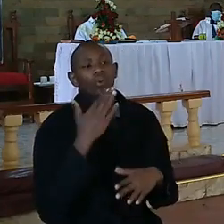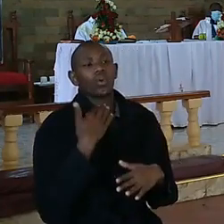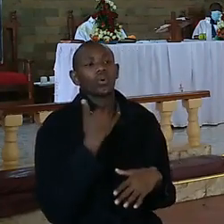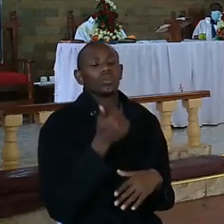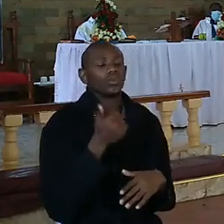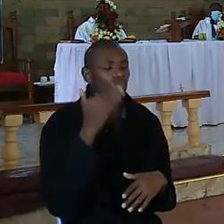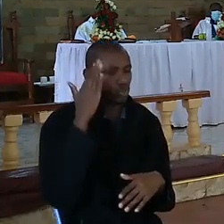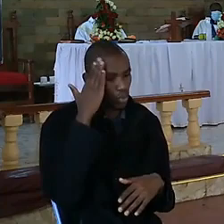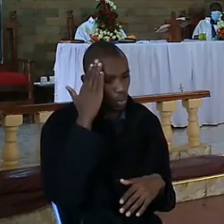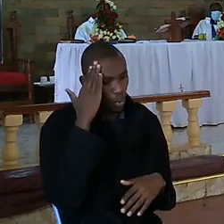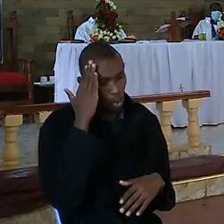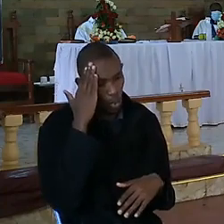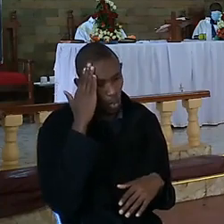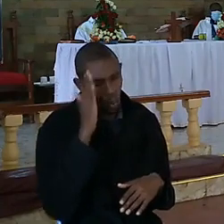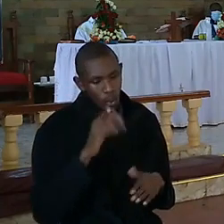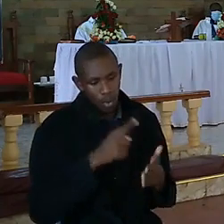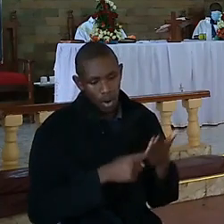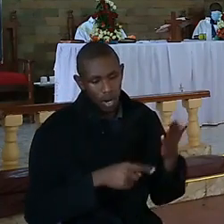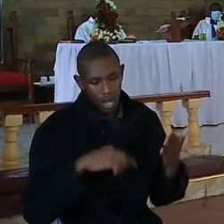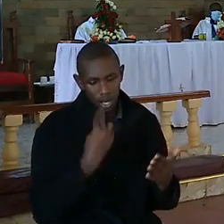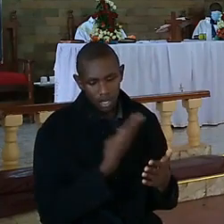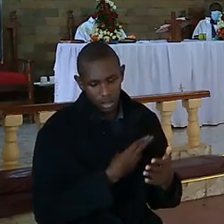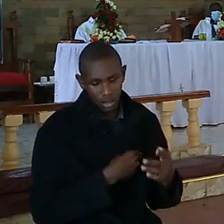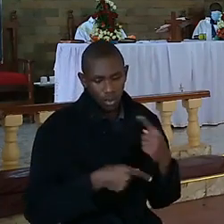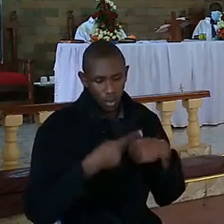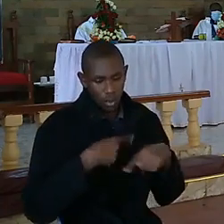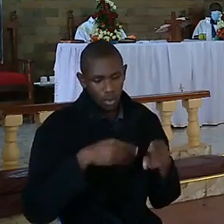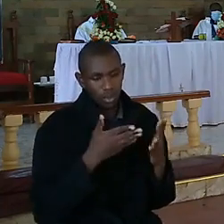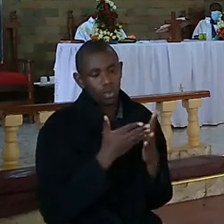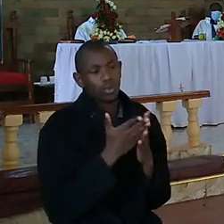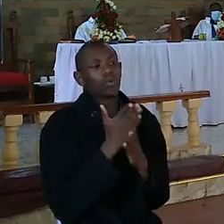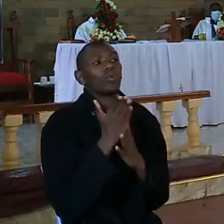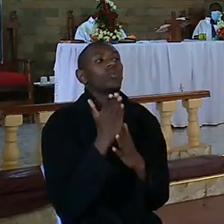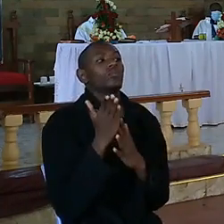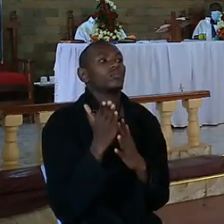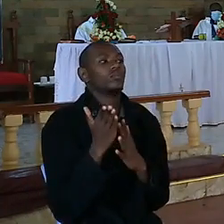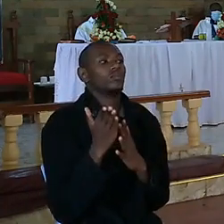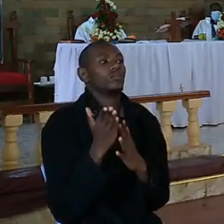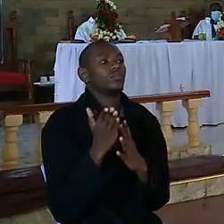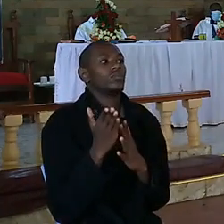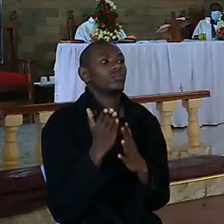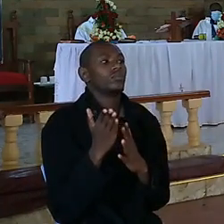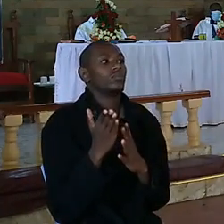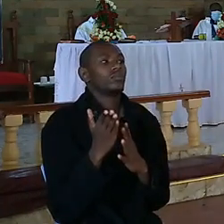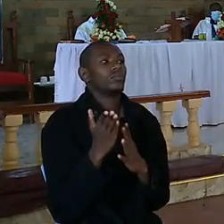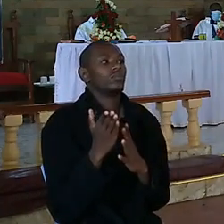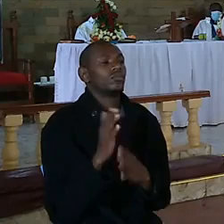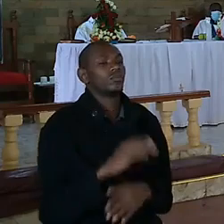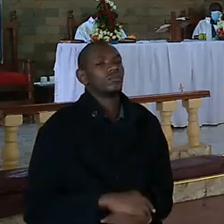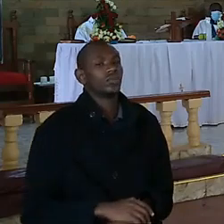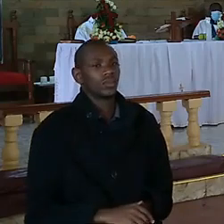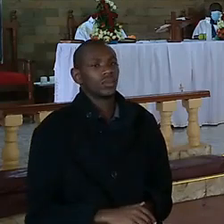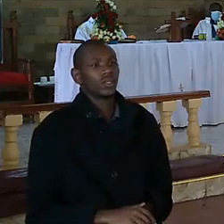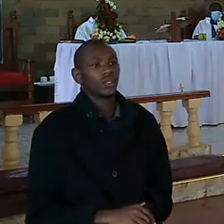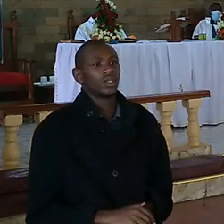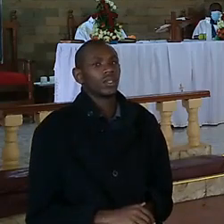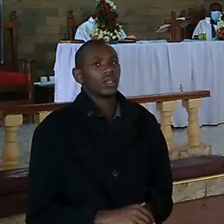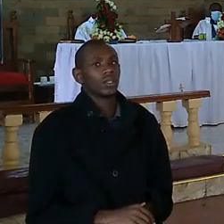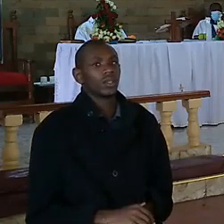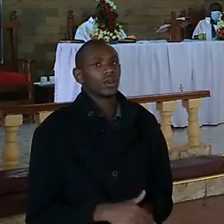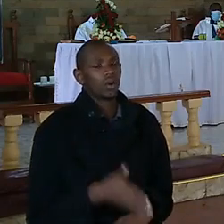oi maundu macio mothe tugeragira ona maundu macio mothe mokaga oi ati ni turagerera maundu macio na